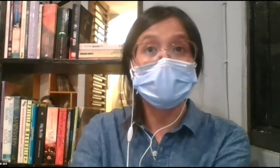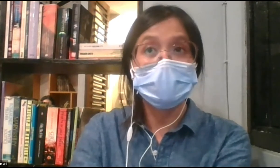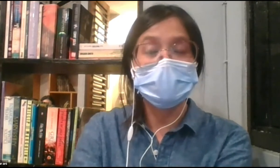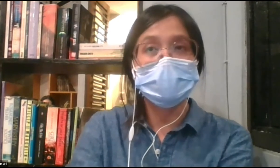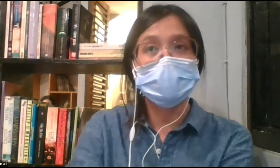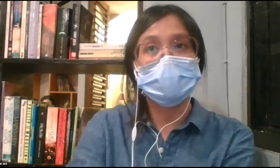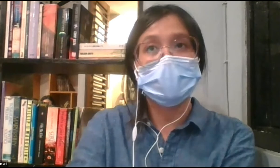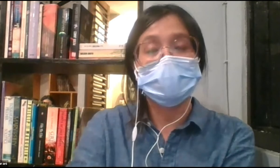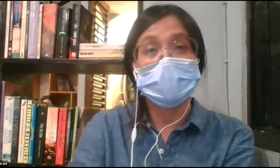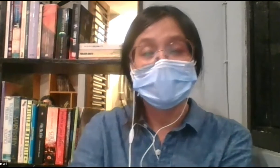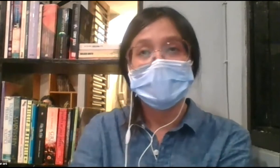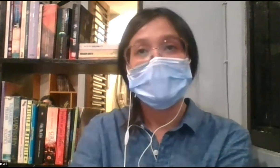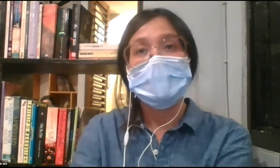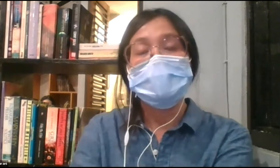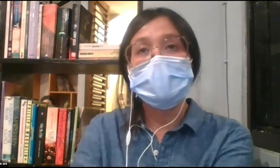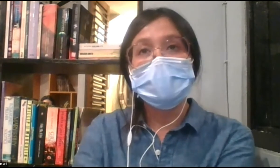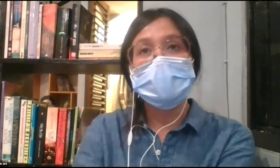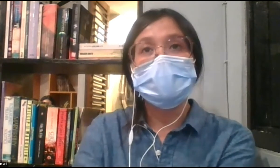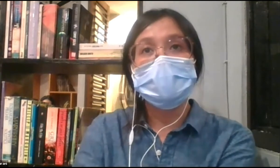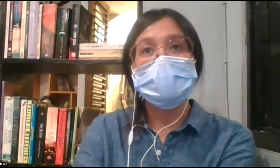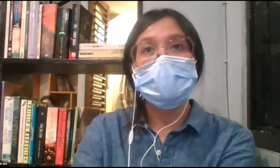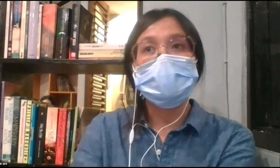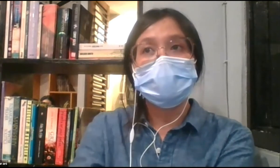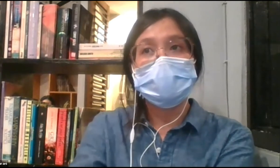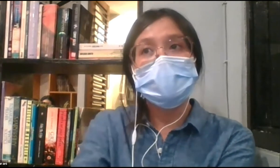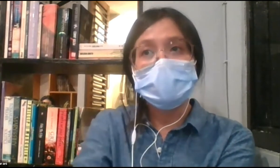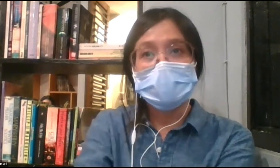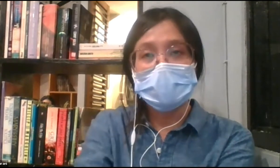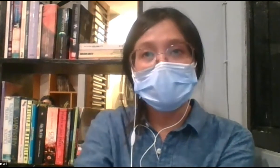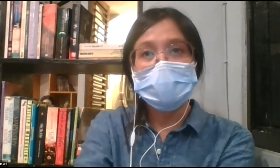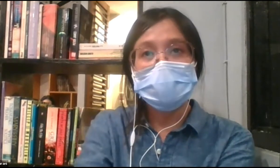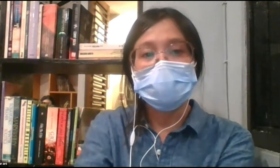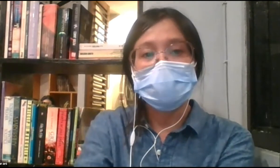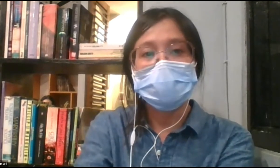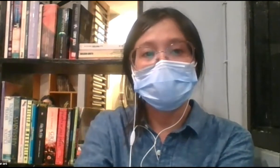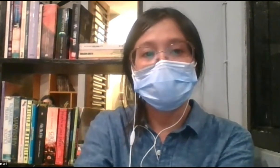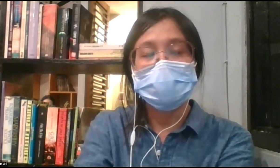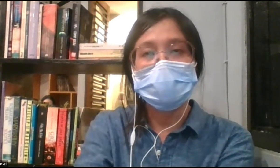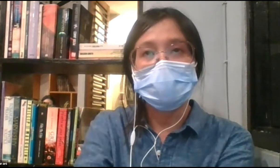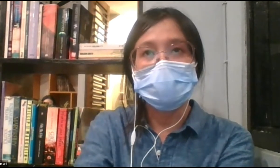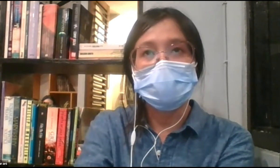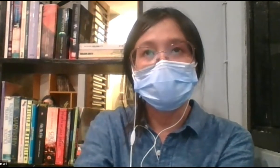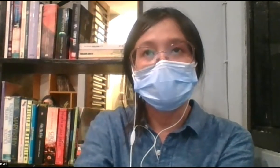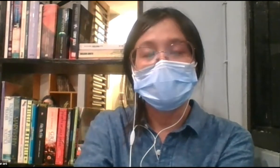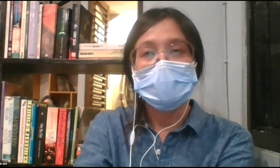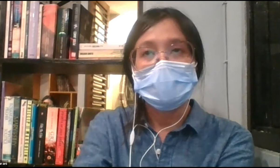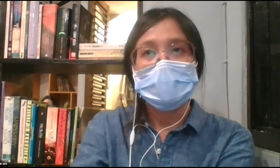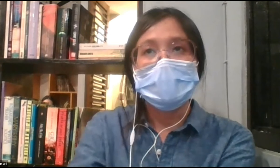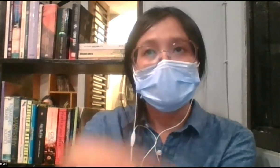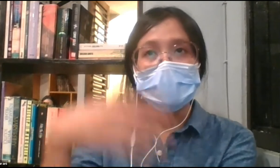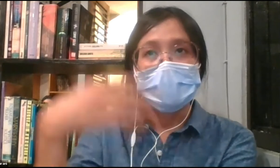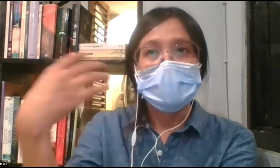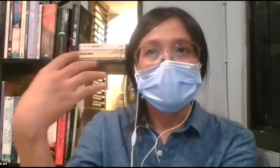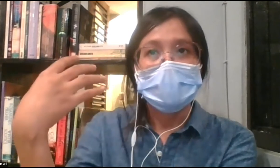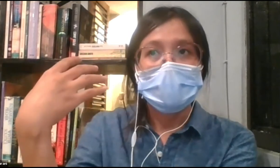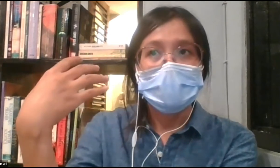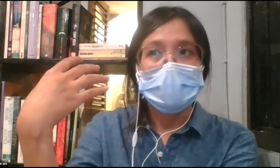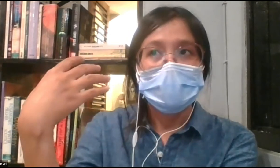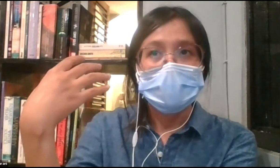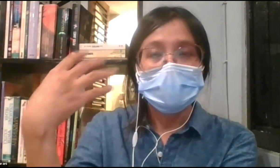Contohnya begini, teman-teman. Misalnya kita mau menulis tentang